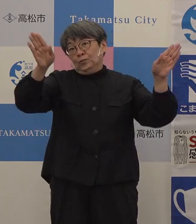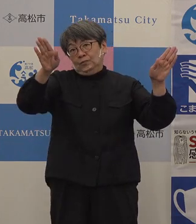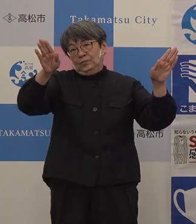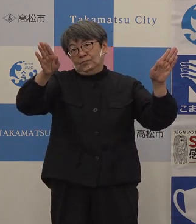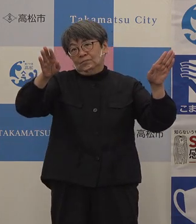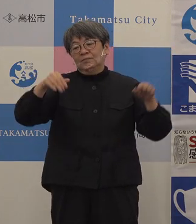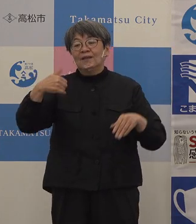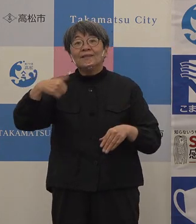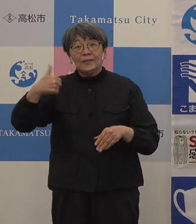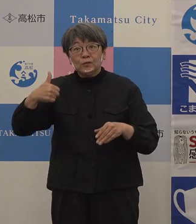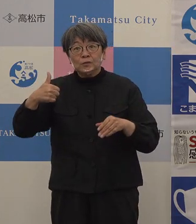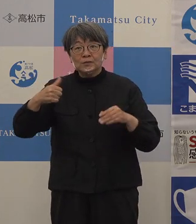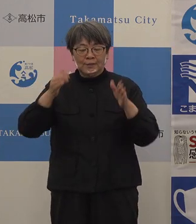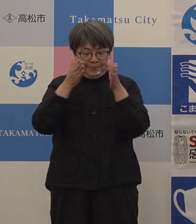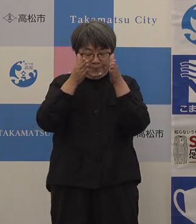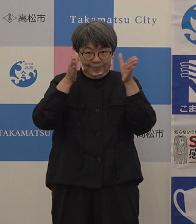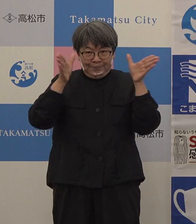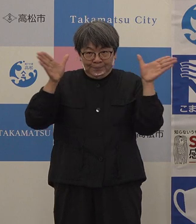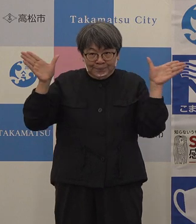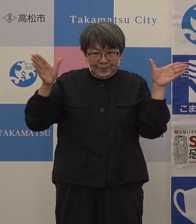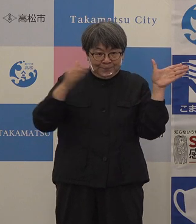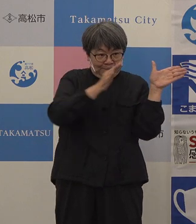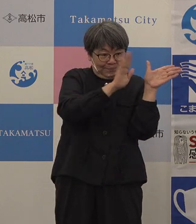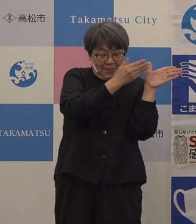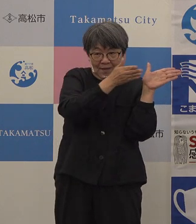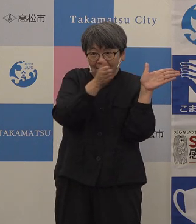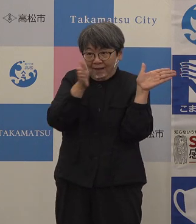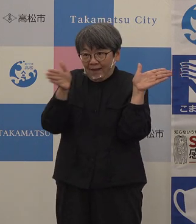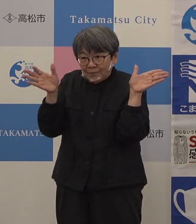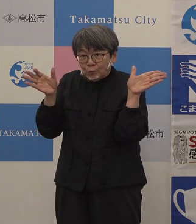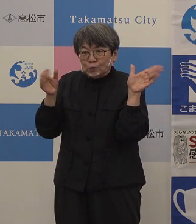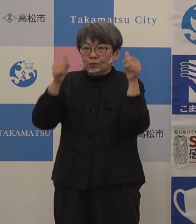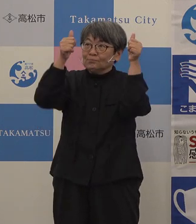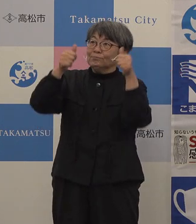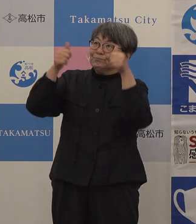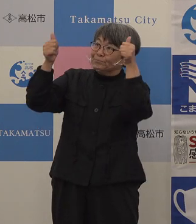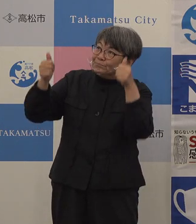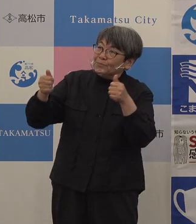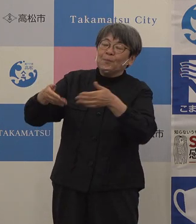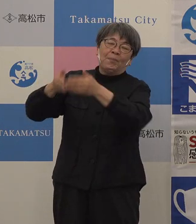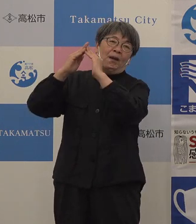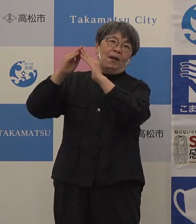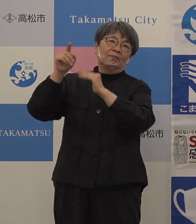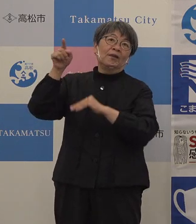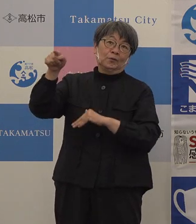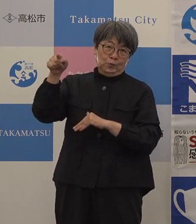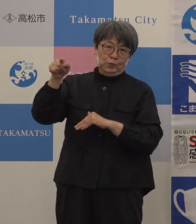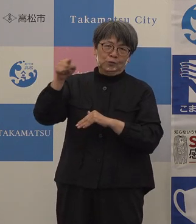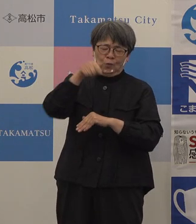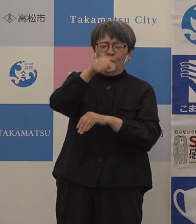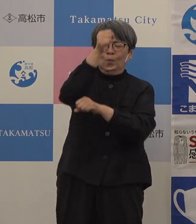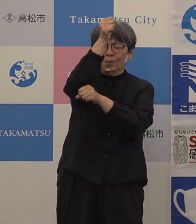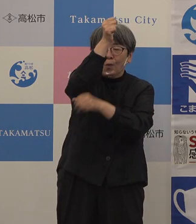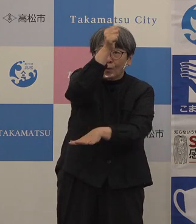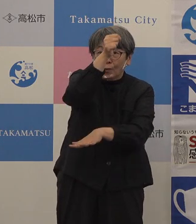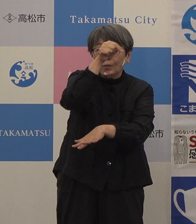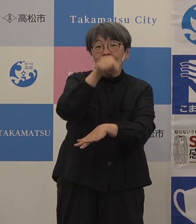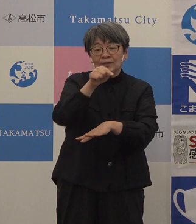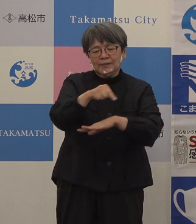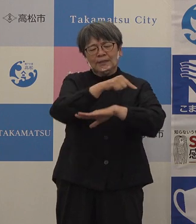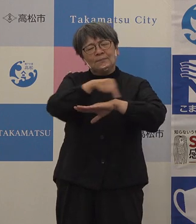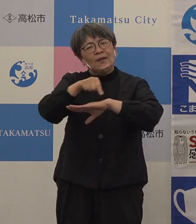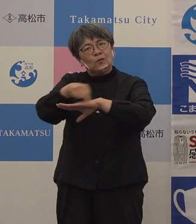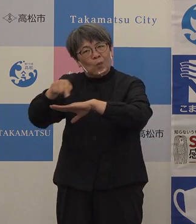アート作品の鑑賞も可能となる予定でございます。これらヤシマールなどを生かしたさまざまなイベントの開催